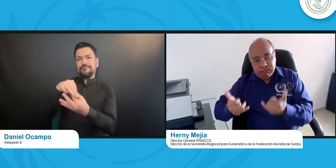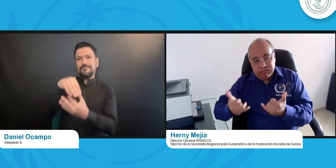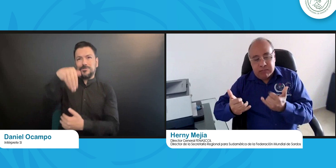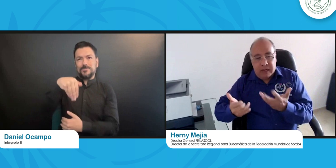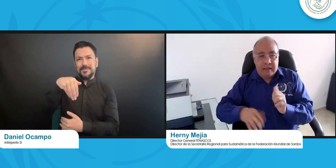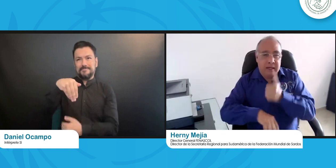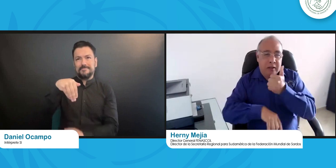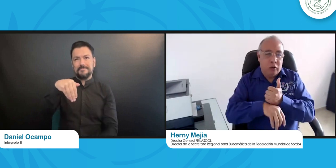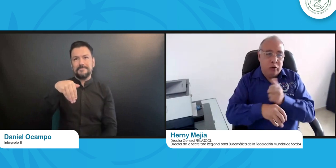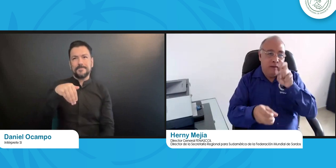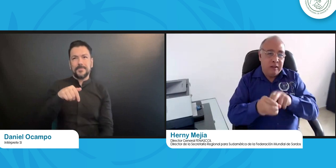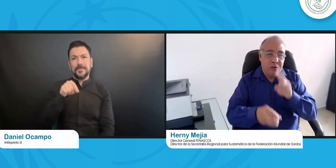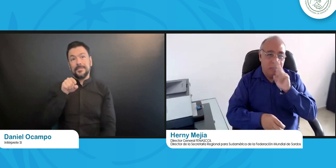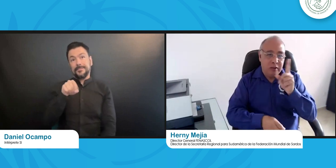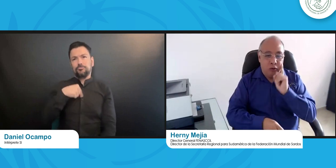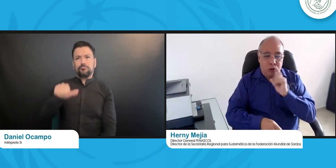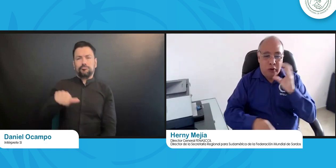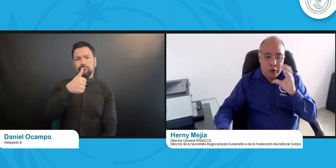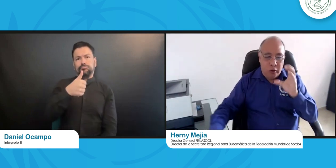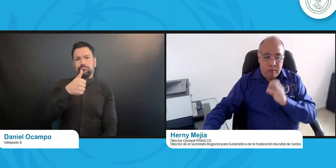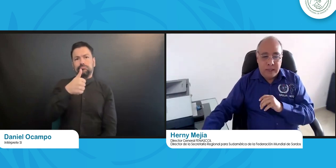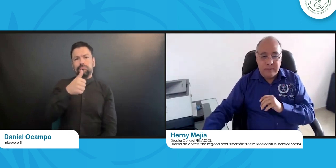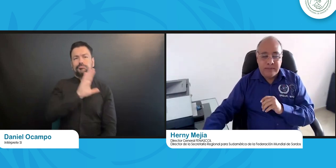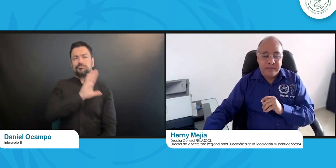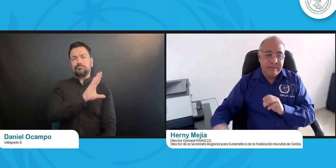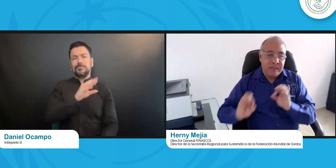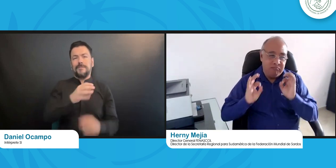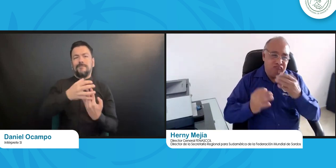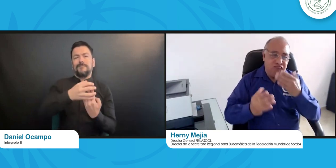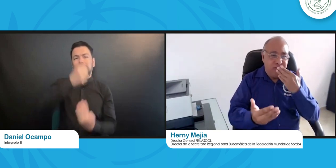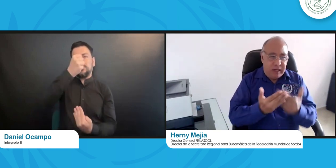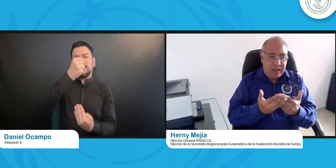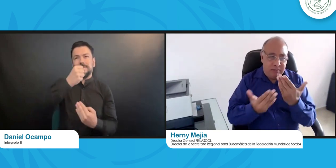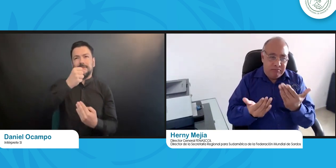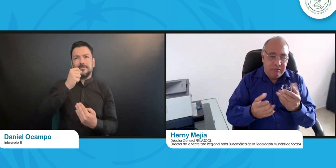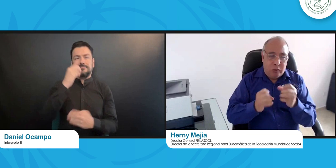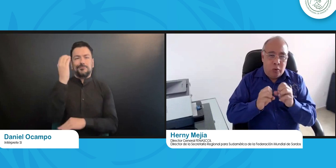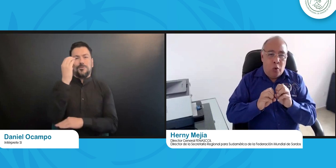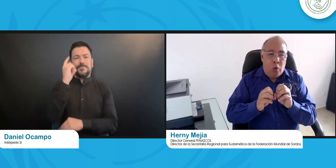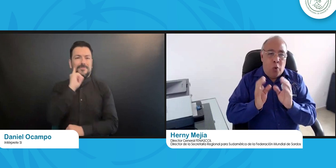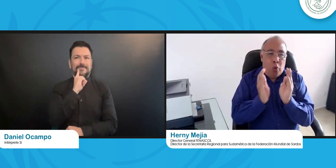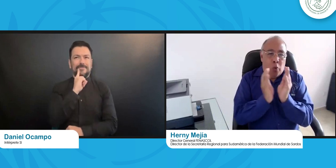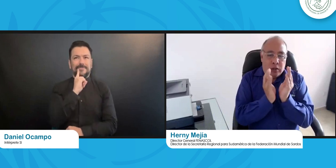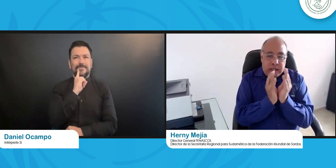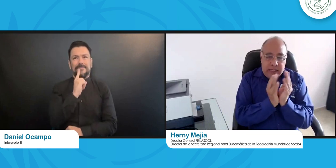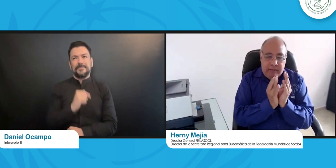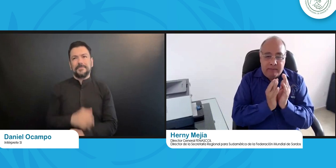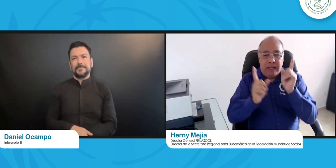Y también soy el director general de la Federación Nacional de Sordos de Colombia,